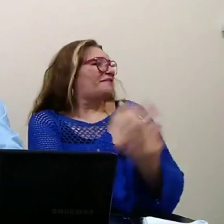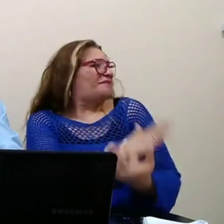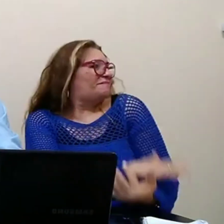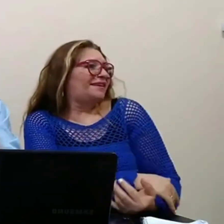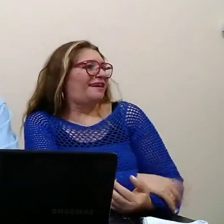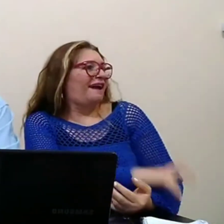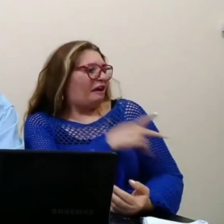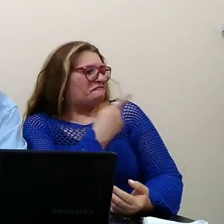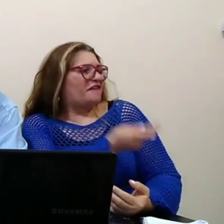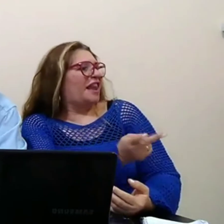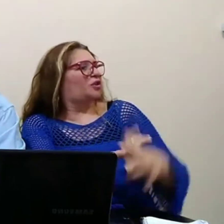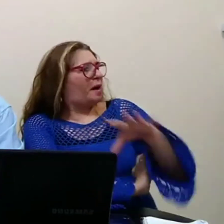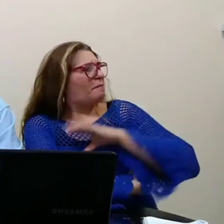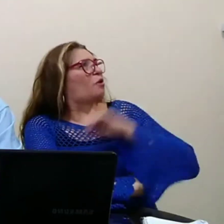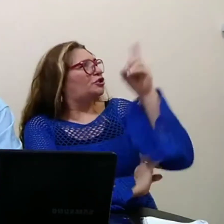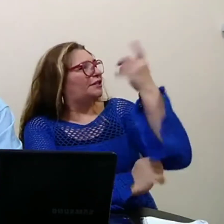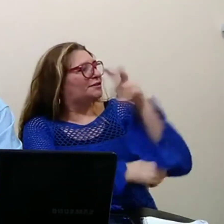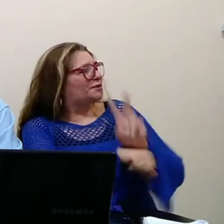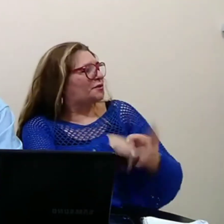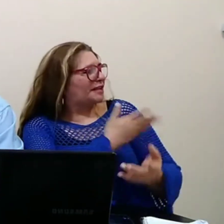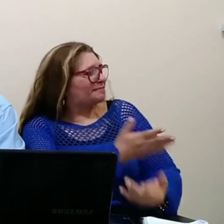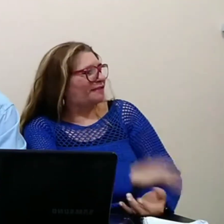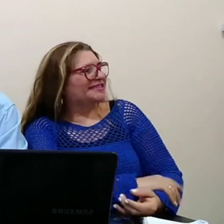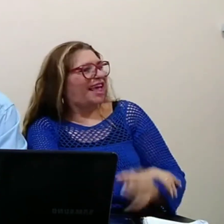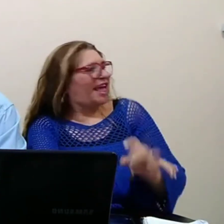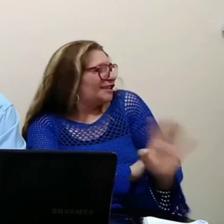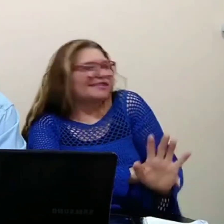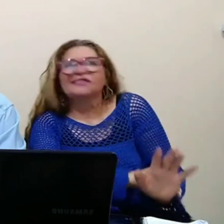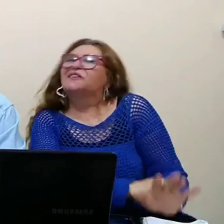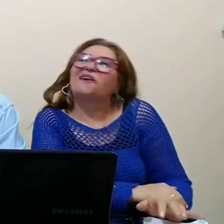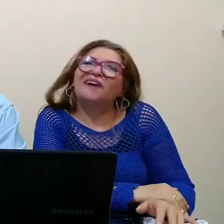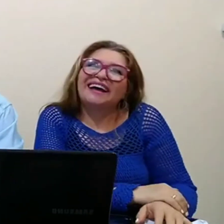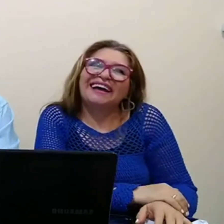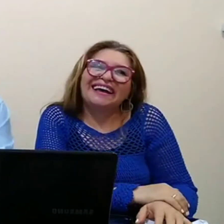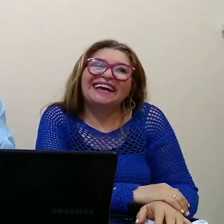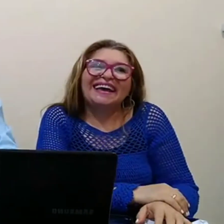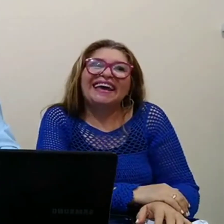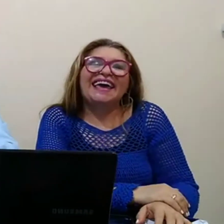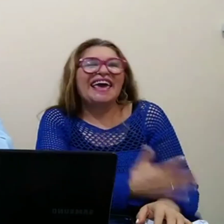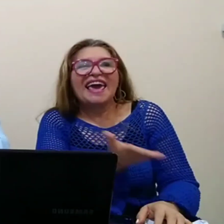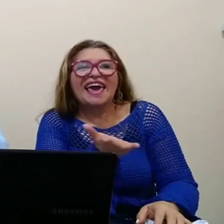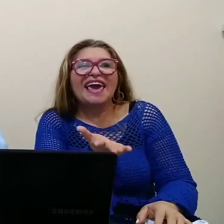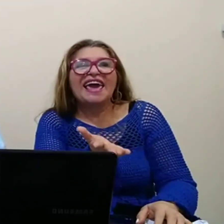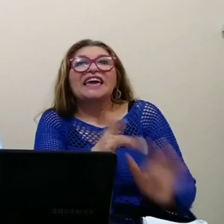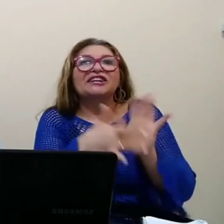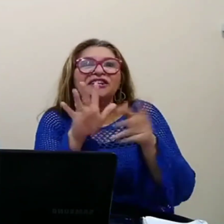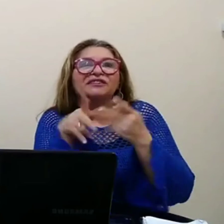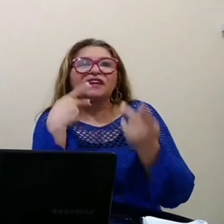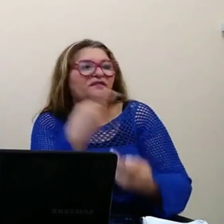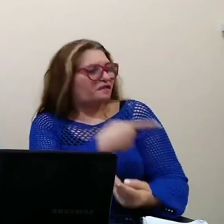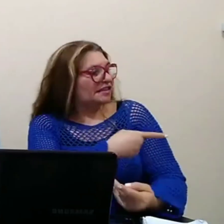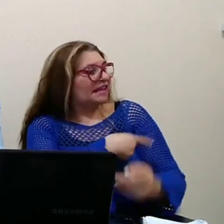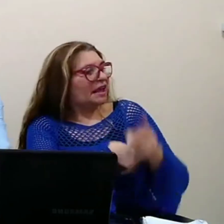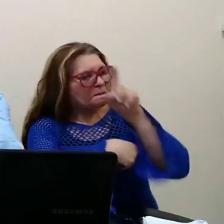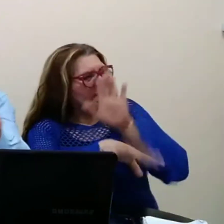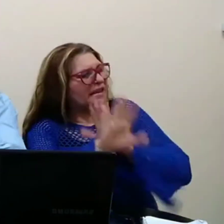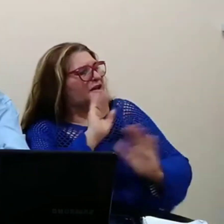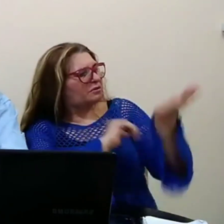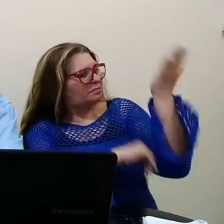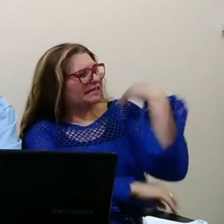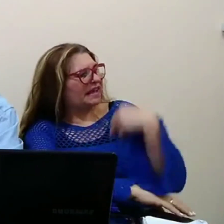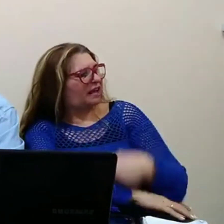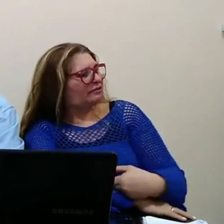Senhor teve compaixão de ti. Isso é suficiente, porque você era um homem que oferecia perigo e agora